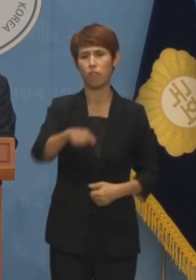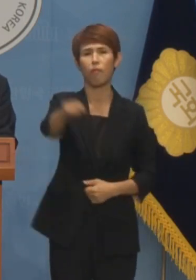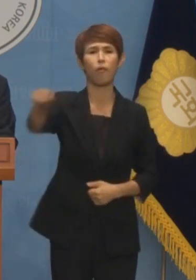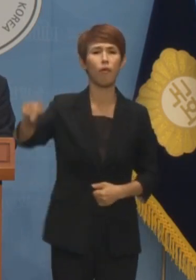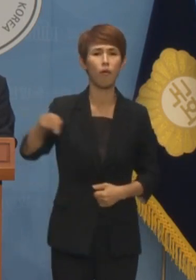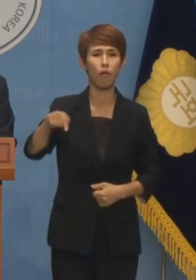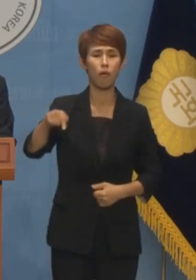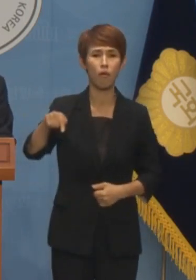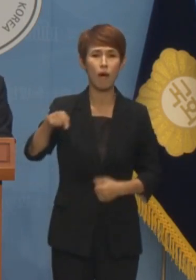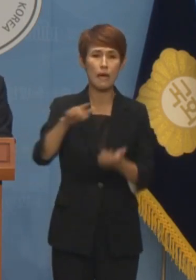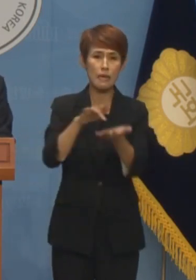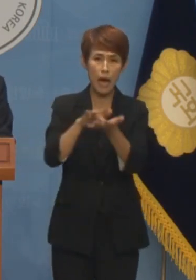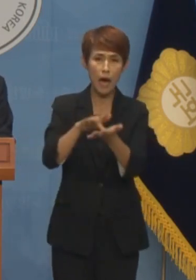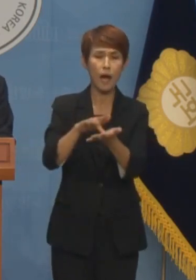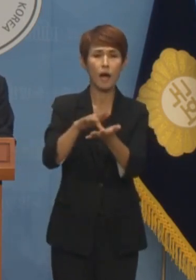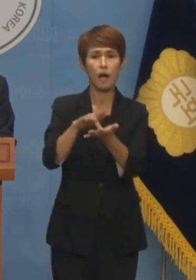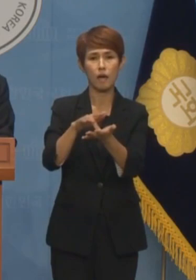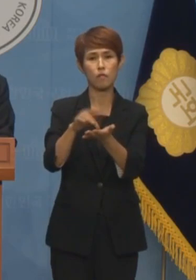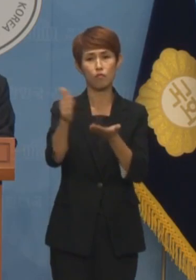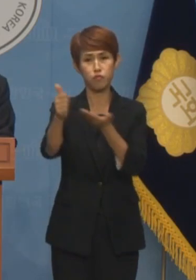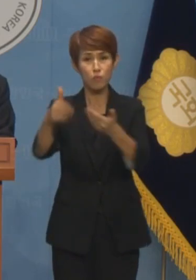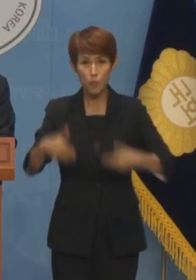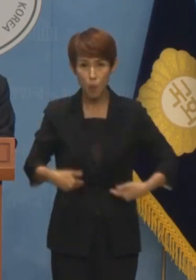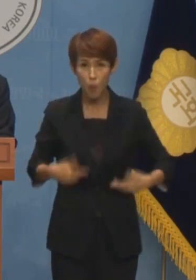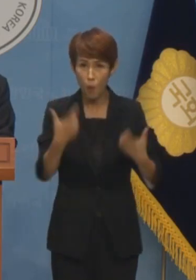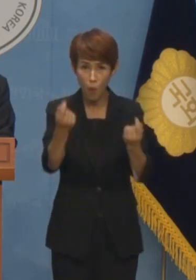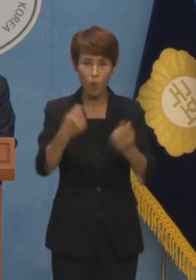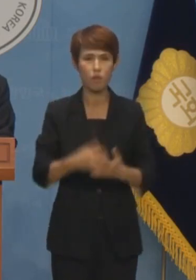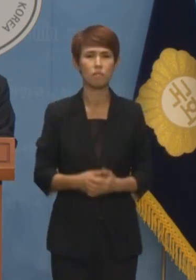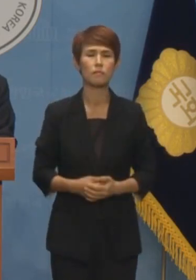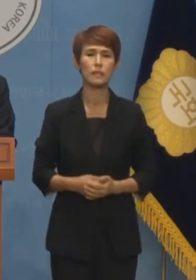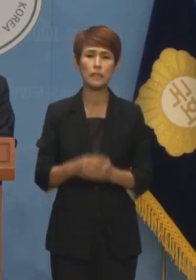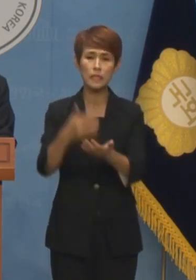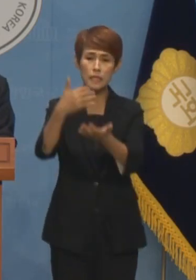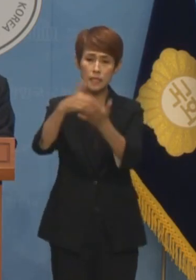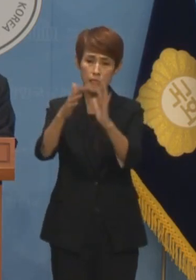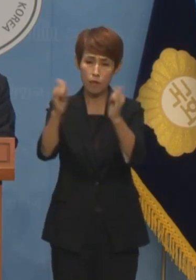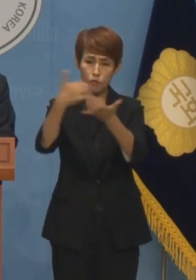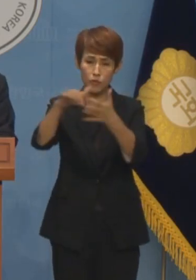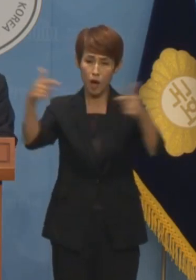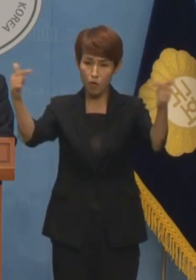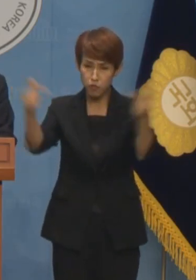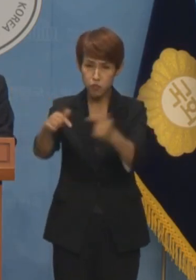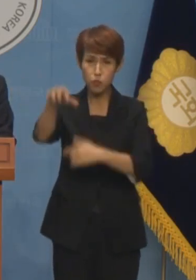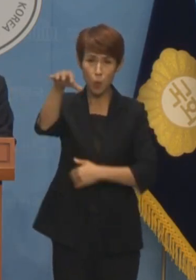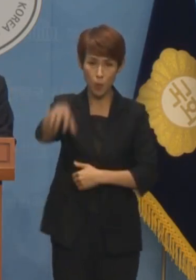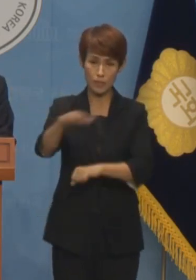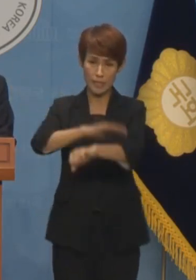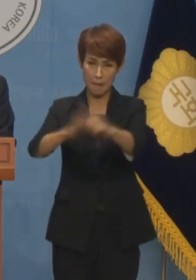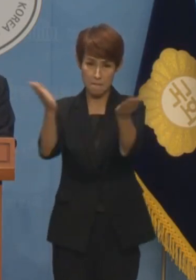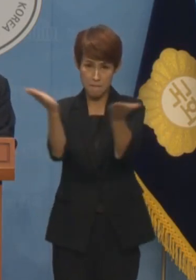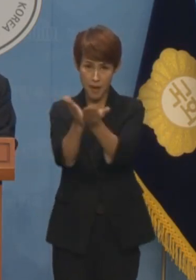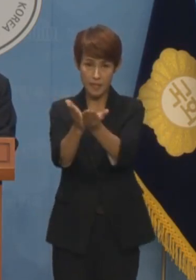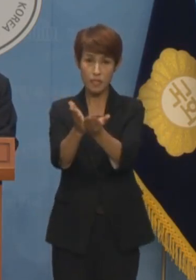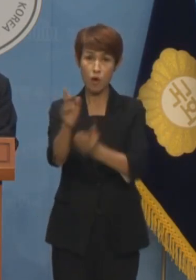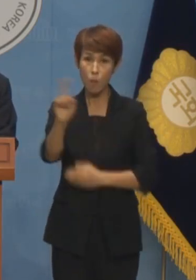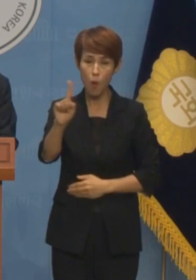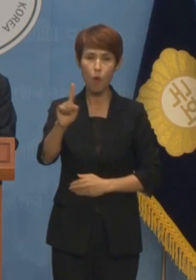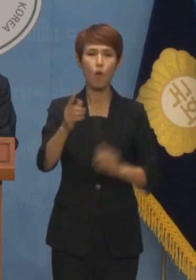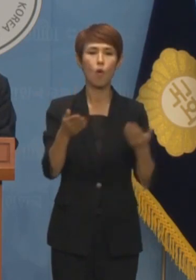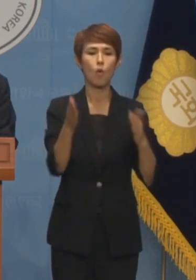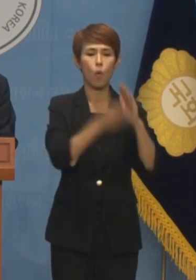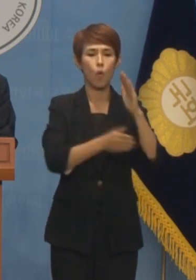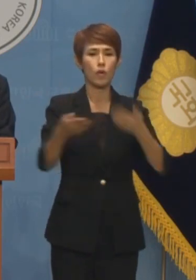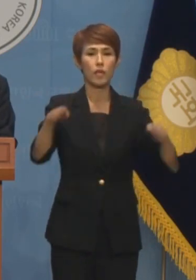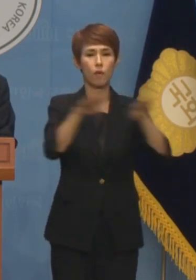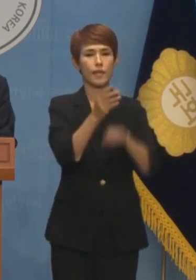맞는 약 처방이 필요합니다. 인구 감소 지역에 알맞는 명약 처방은 공공기관의 이전입니다. 저는